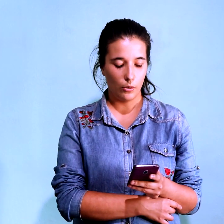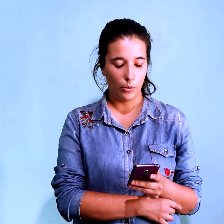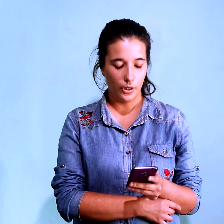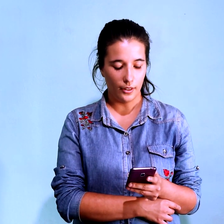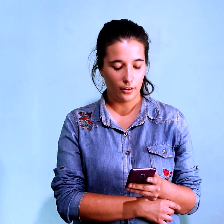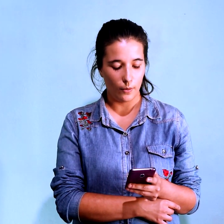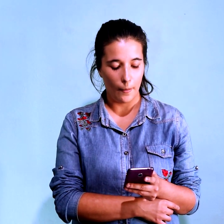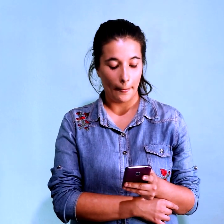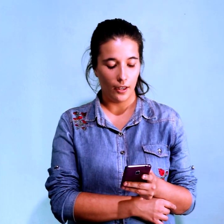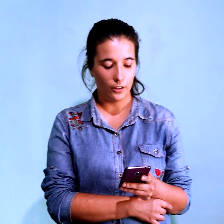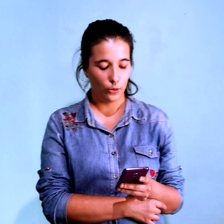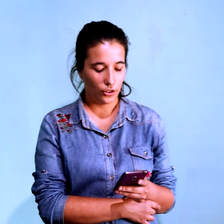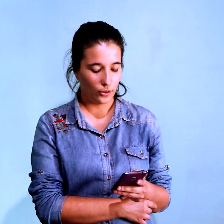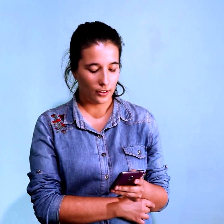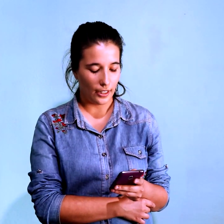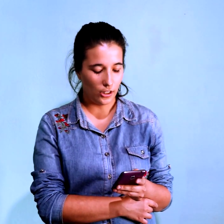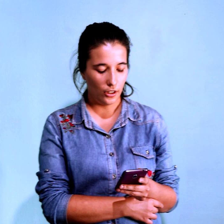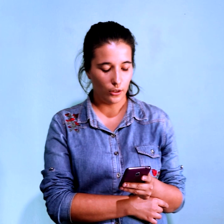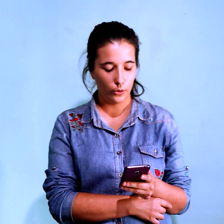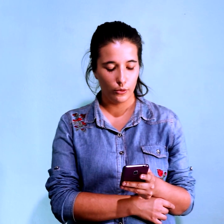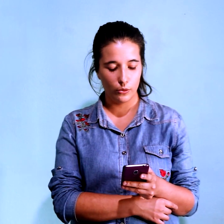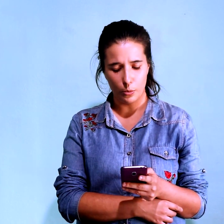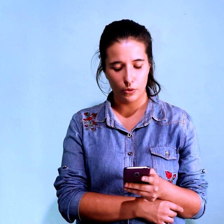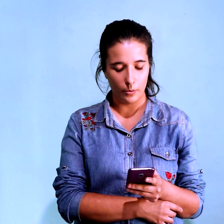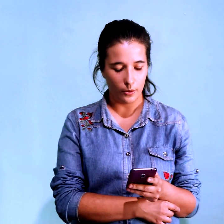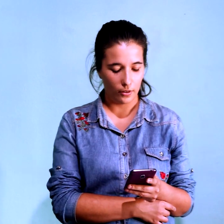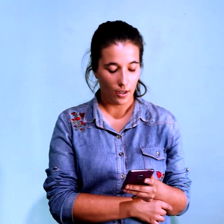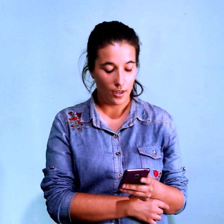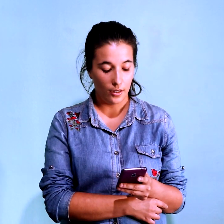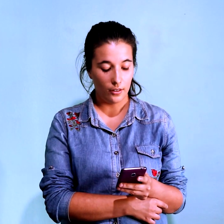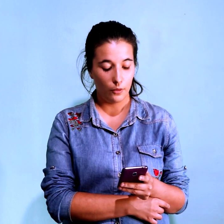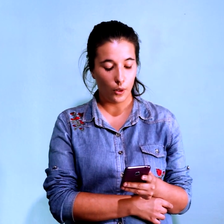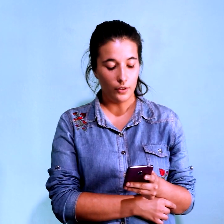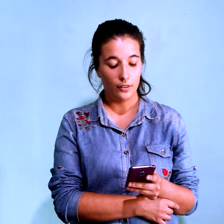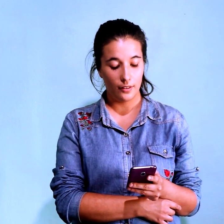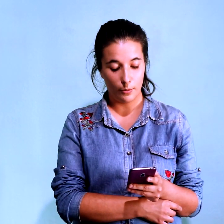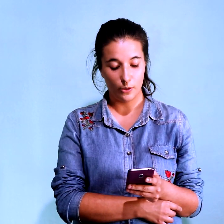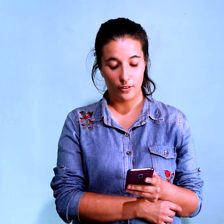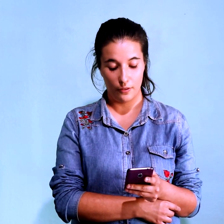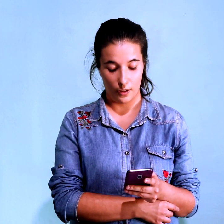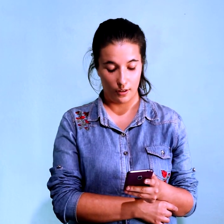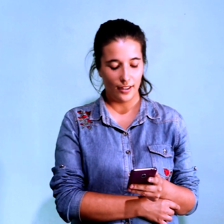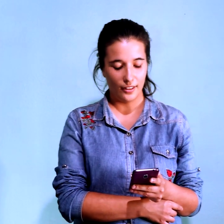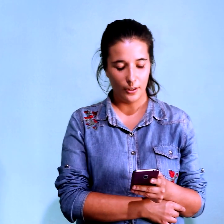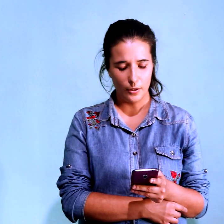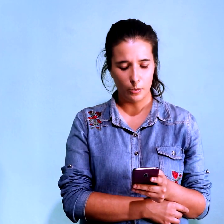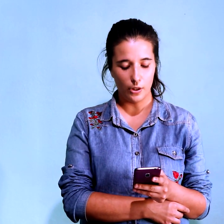a comunicação. Ela surge em sociedade e todos os grupos humanos desenvolvem sistemas com esse fim. As línguas podem